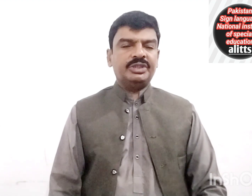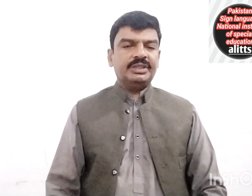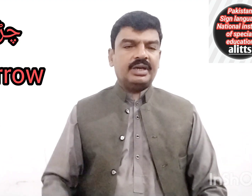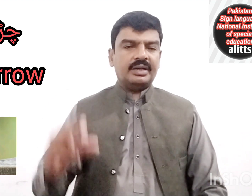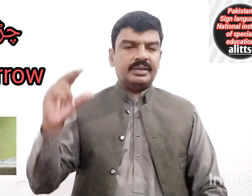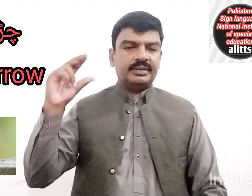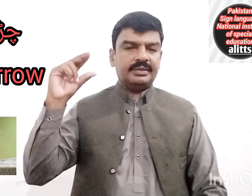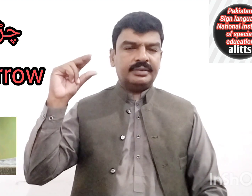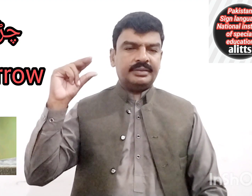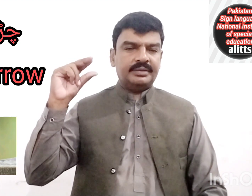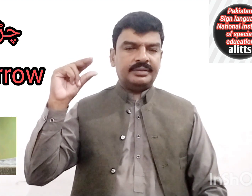चिड़िया,